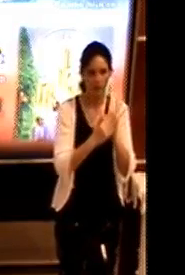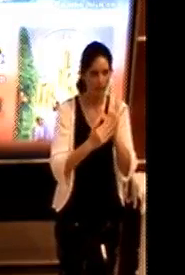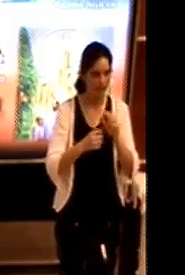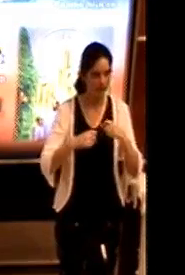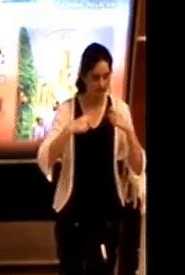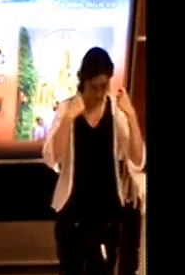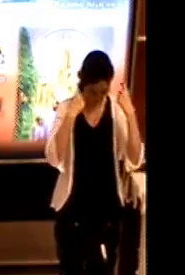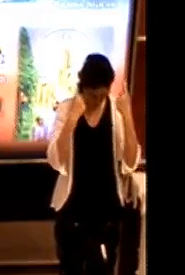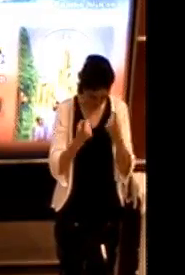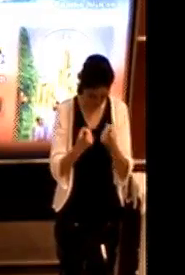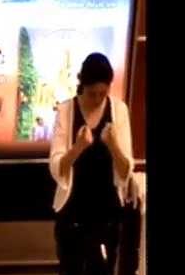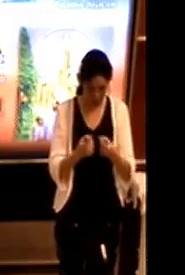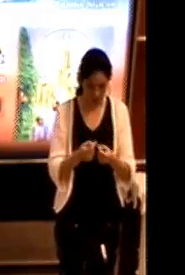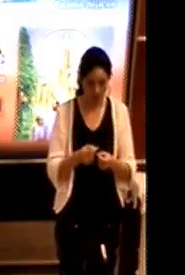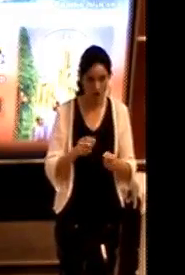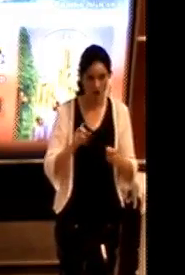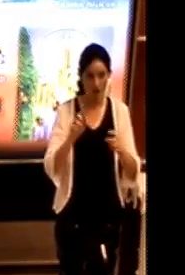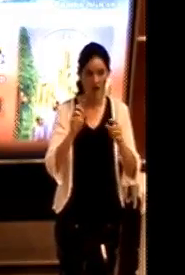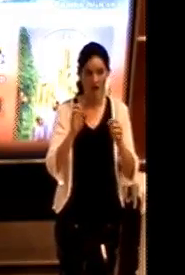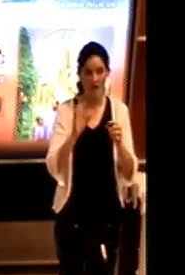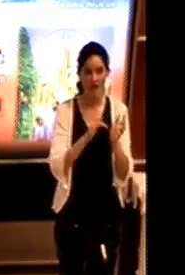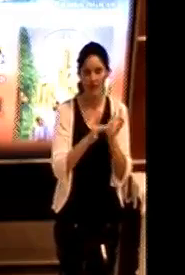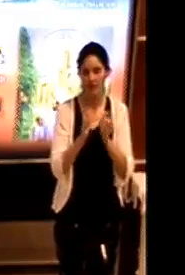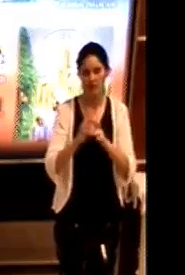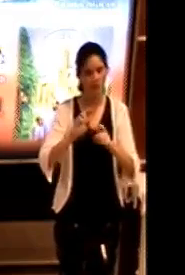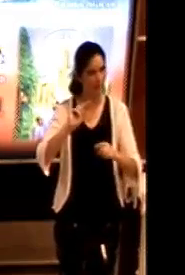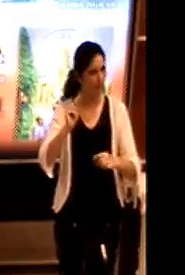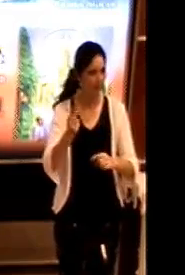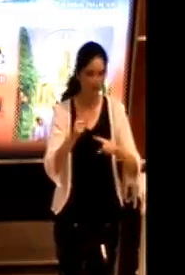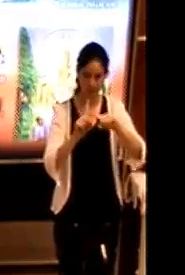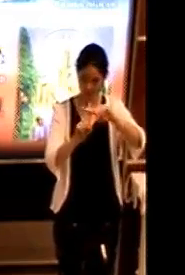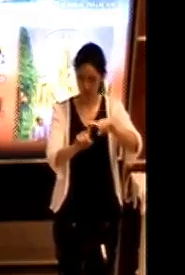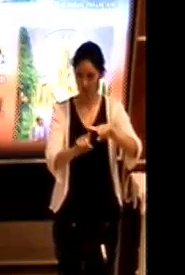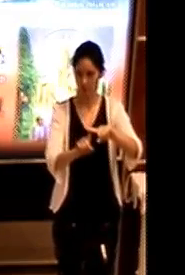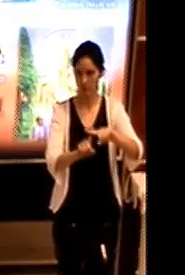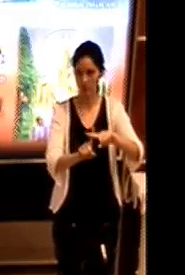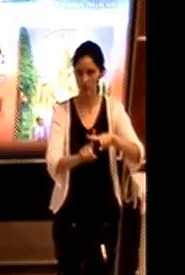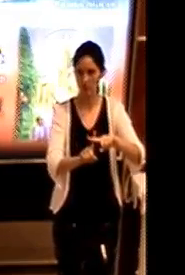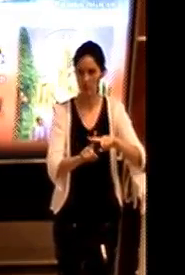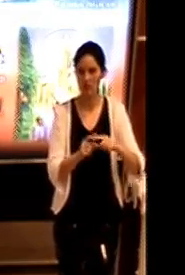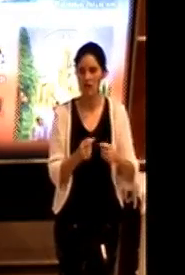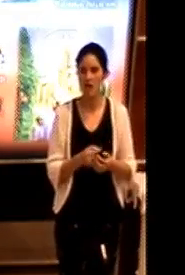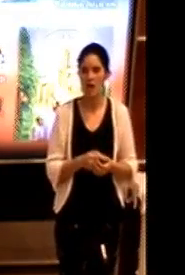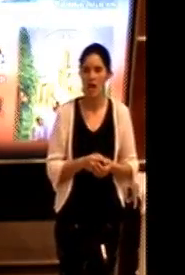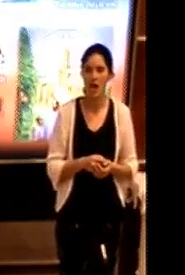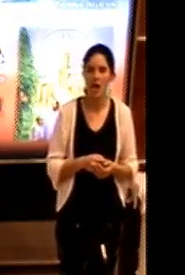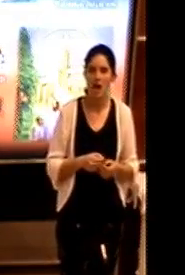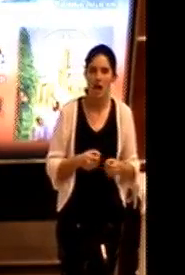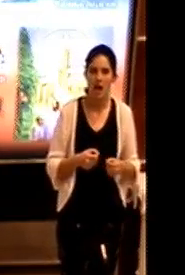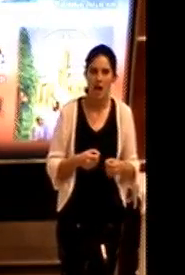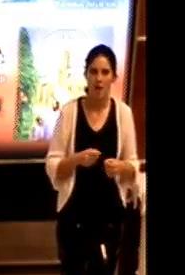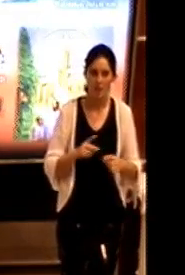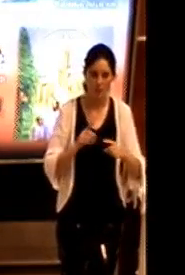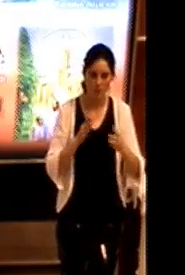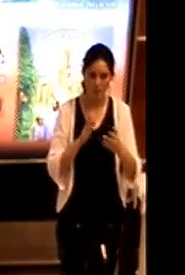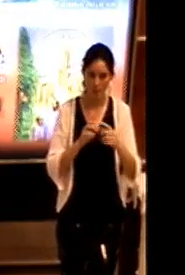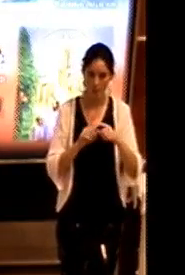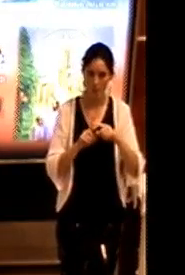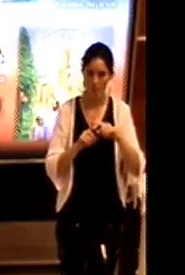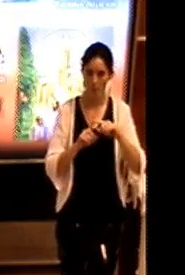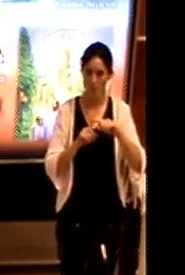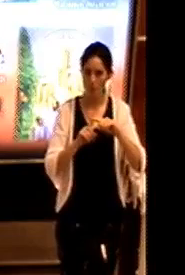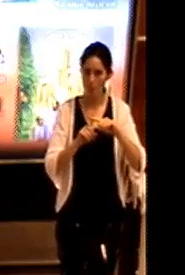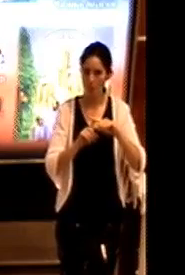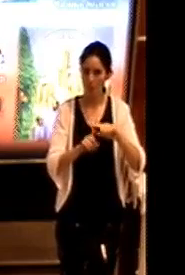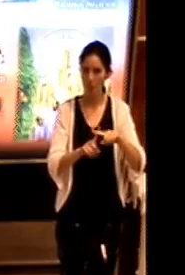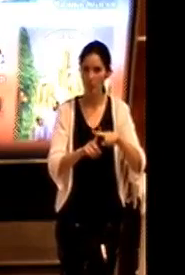Cristo murió en la cruz del Calvario. Él se entregó a la muerte eterna, gustando la muerte eterna que la